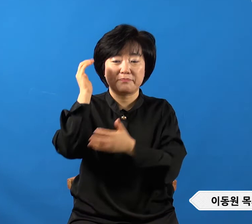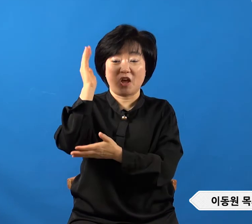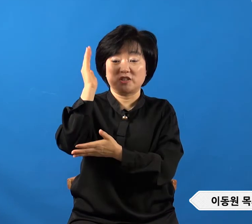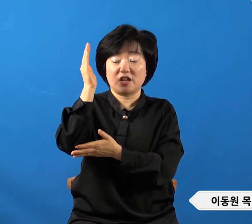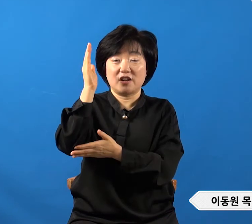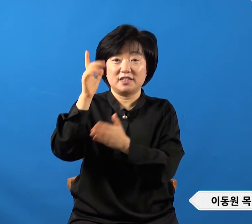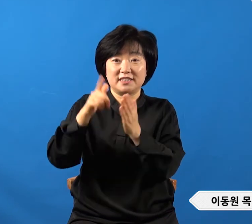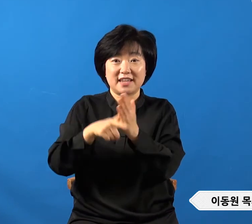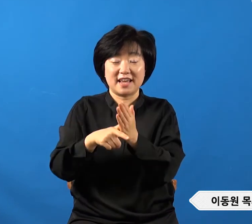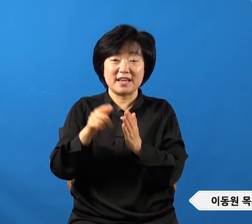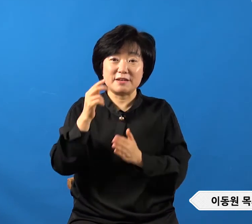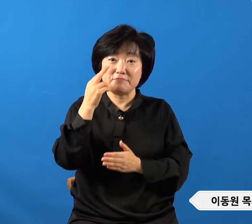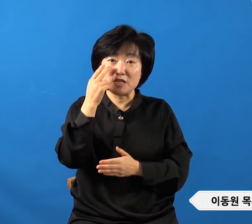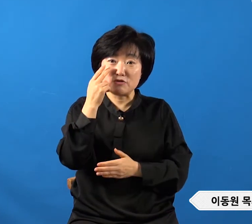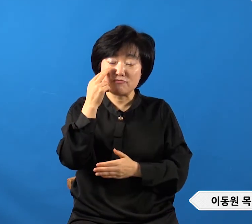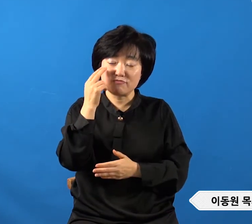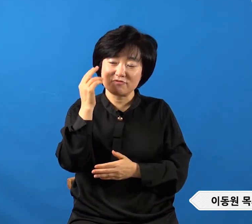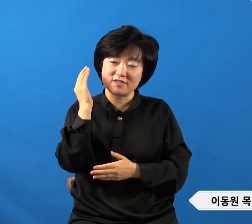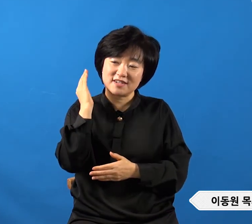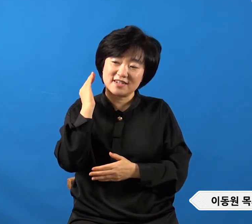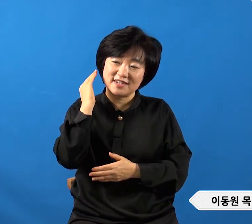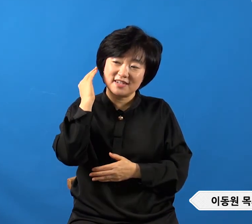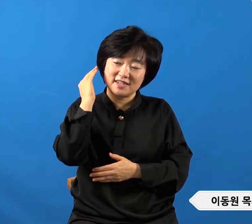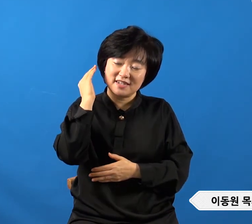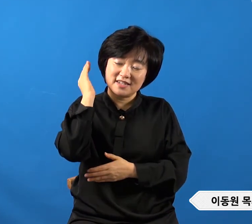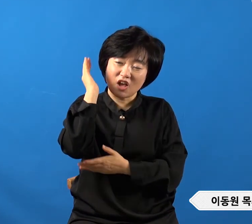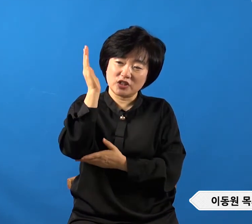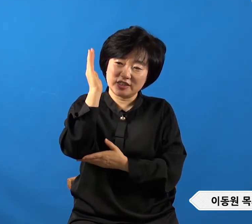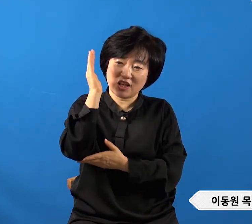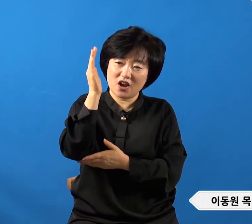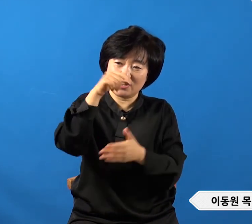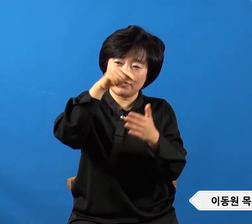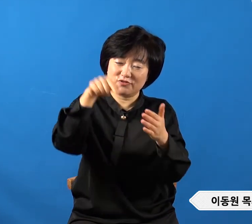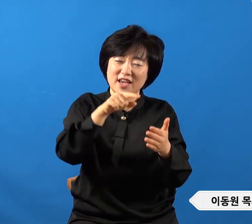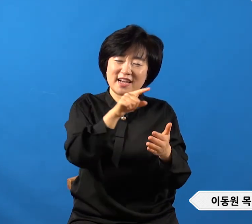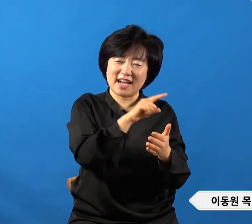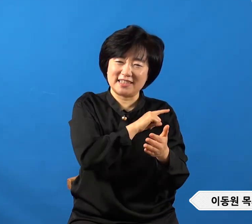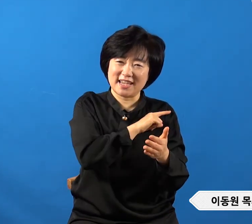연설에서 미국 연설 역사 중에 가장